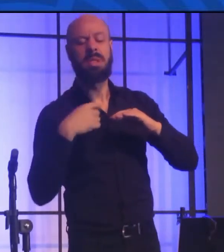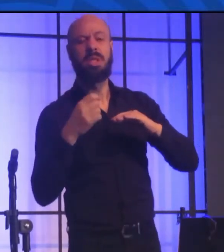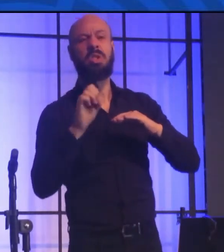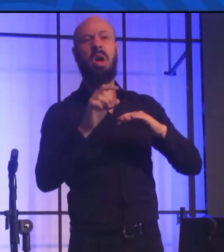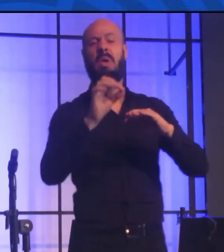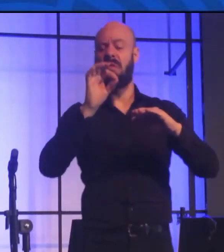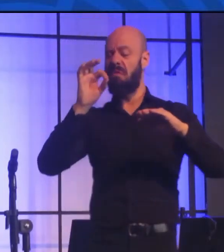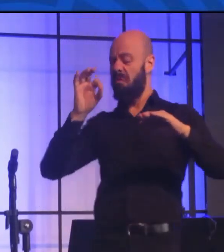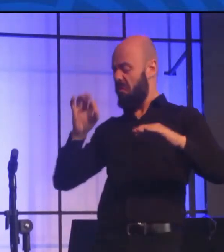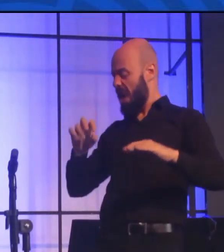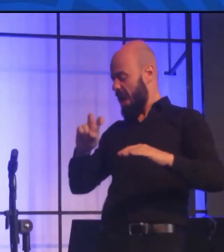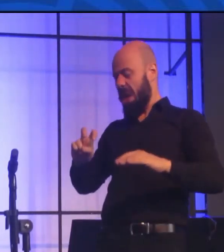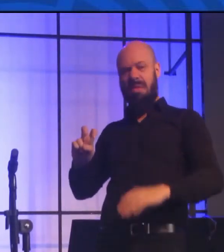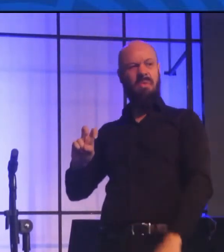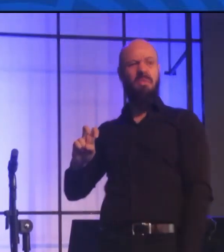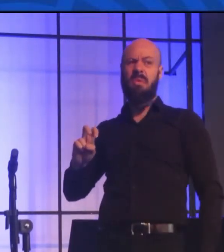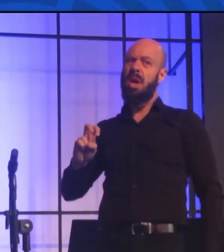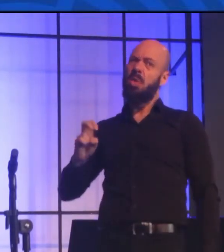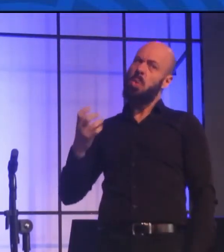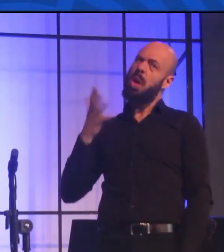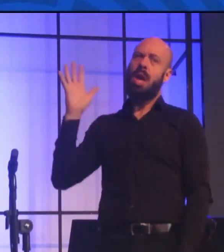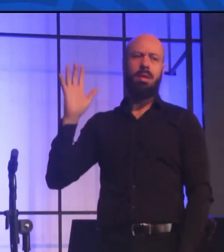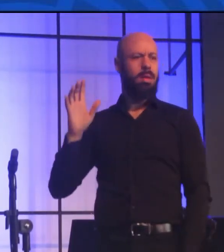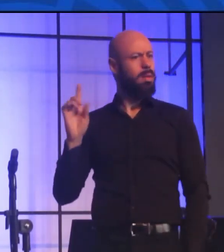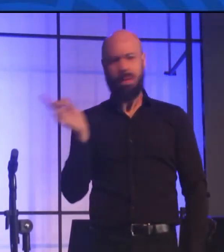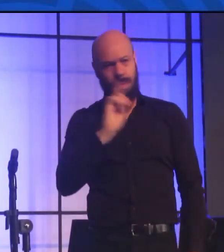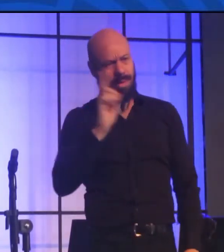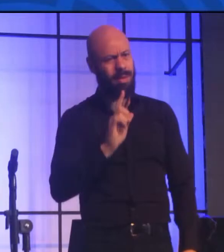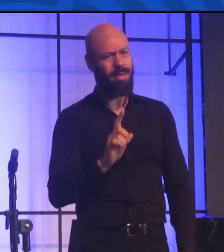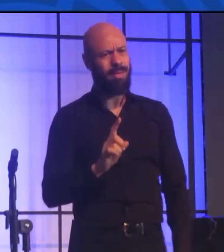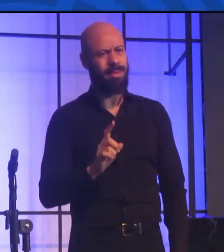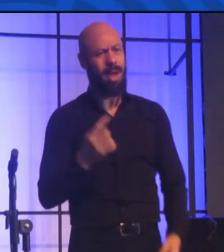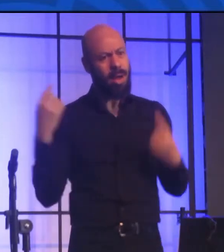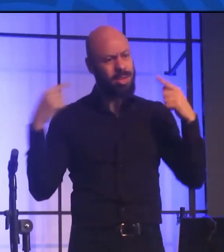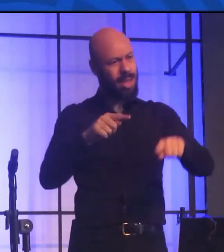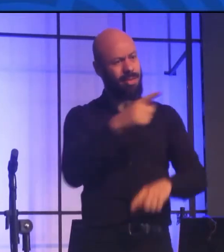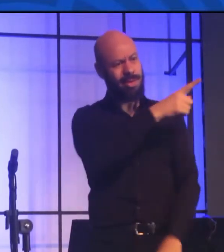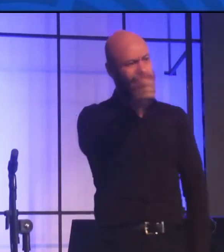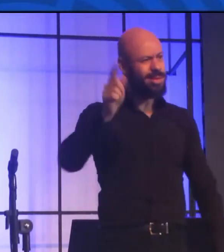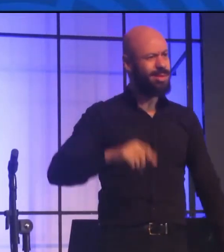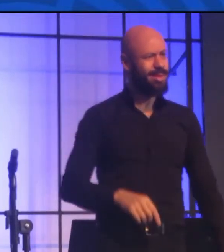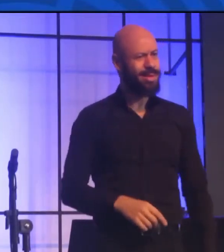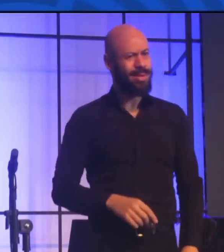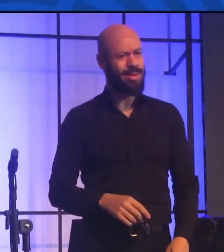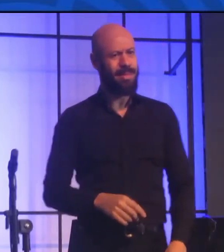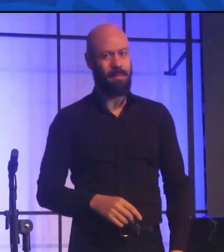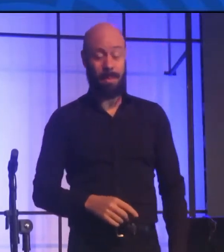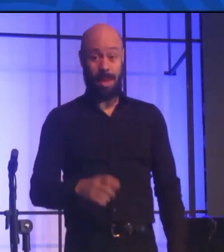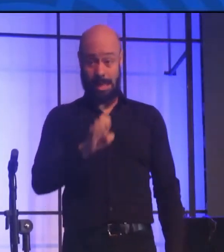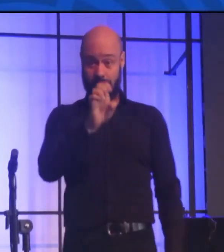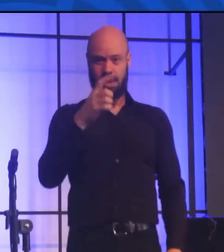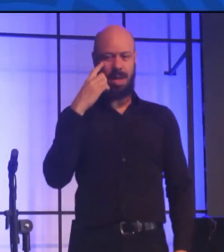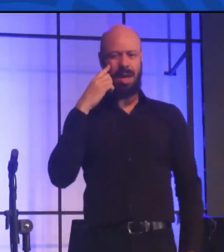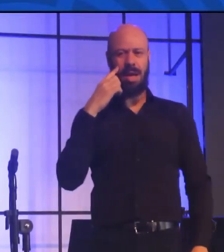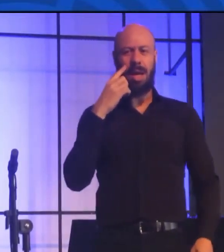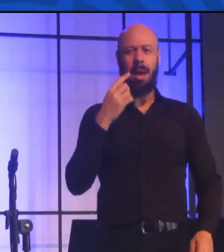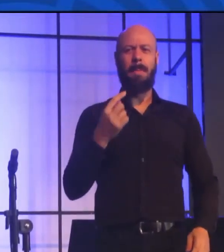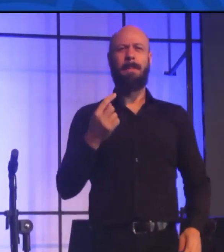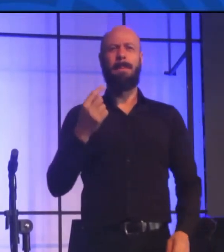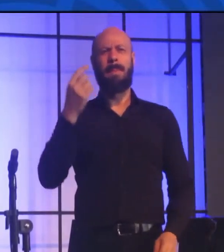Por isso, eu quero desafiar você, toda vez que você for tentado a